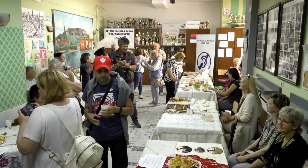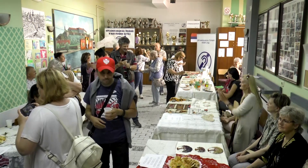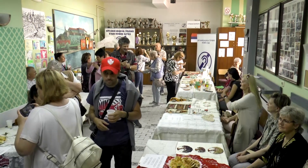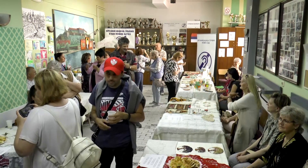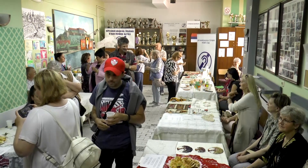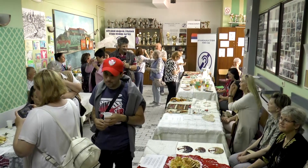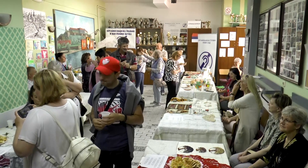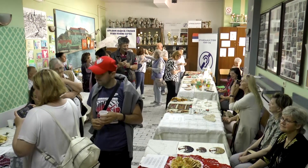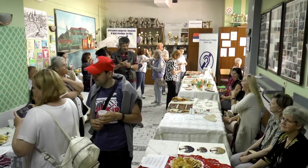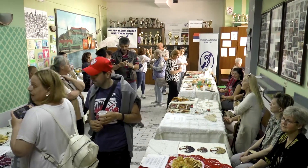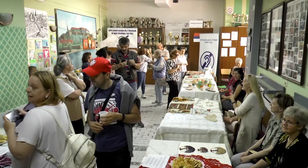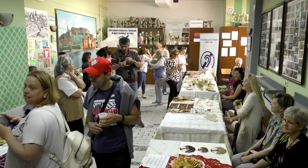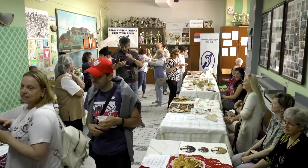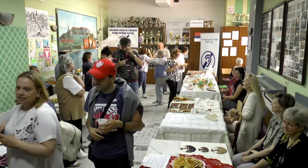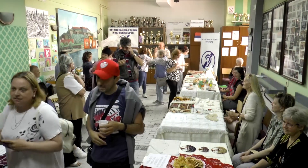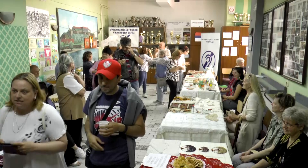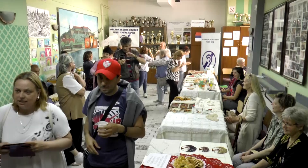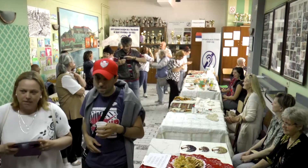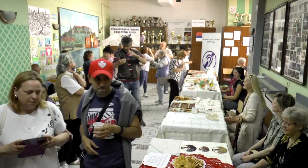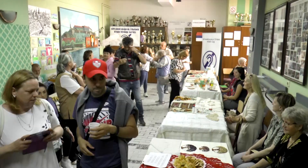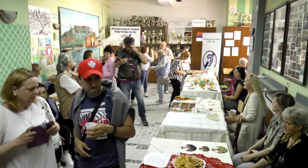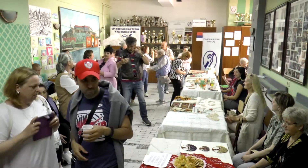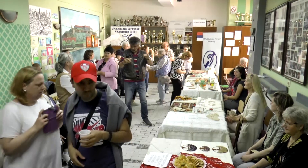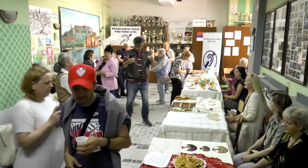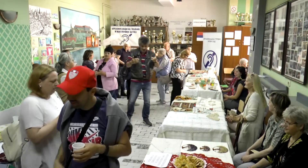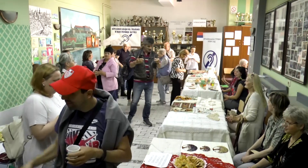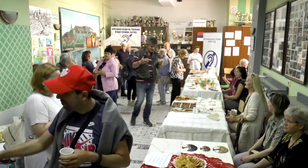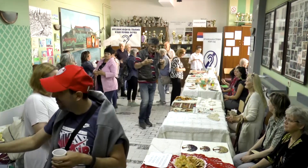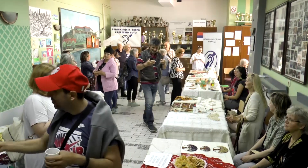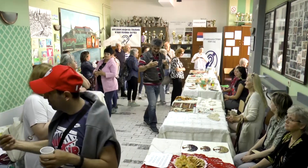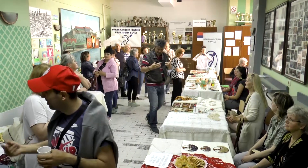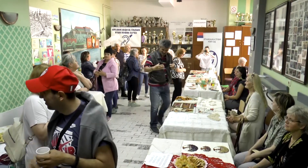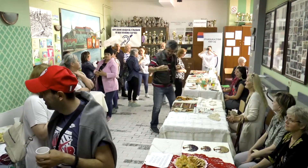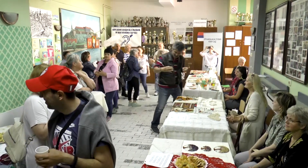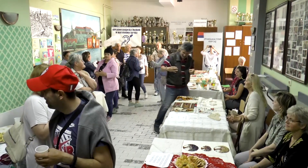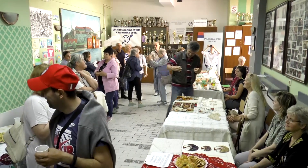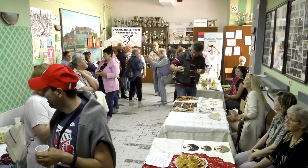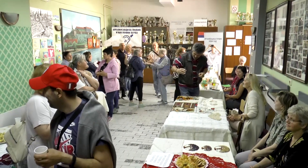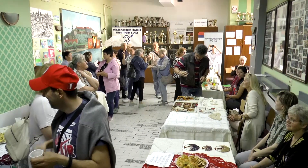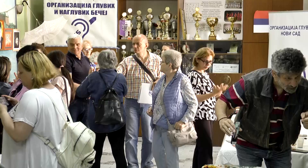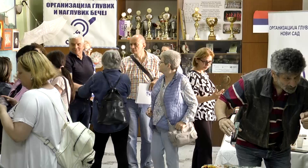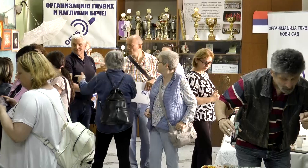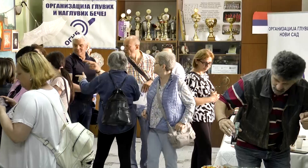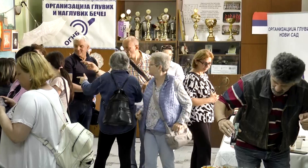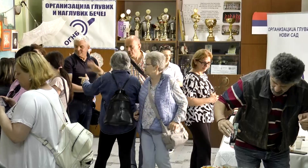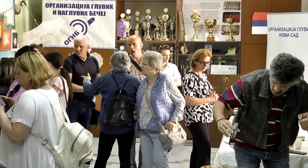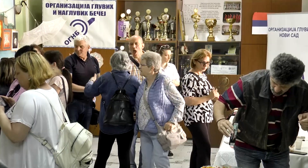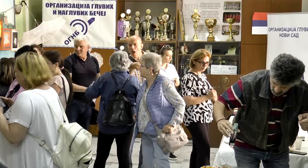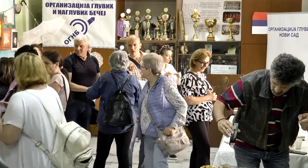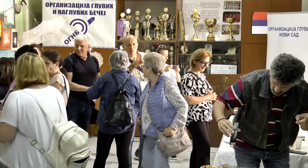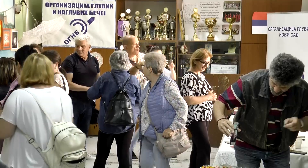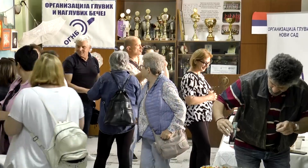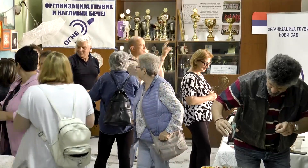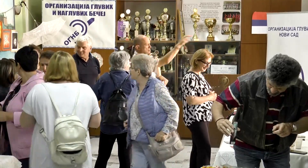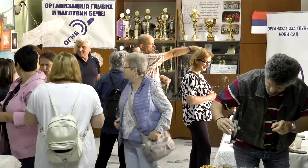umetnost gluvih naziv je tradicionalne manifestacije koju realizuje organizacija Gluvih Novi Sad pod pokroviteljstvom Saveza